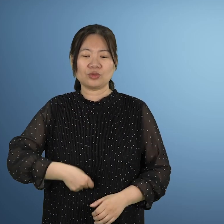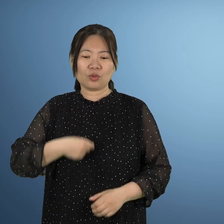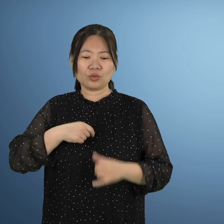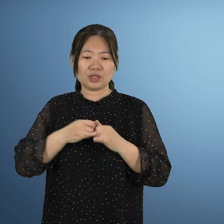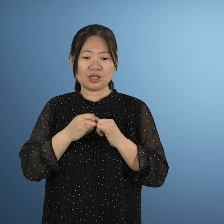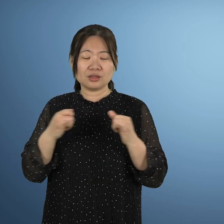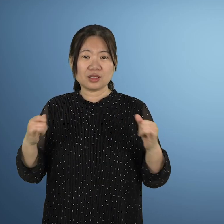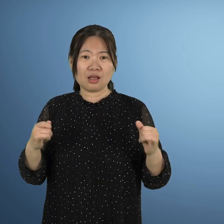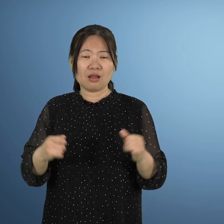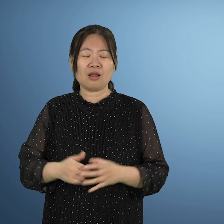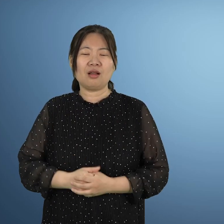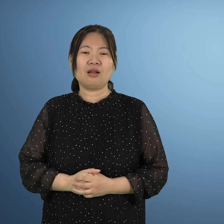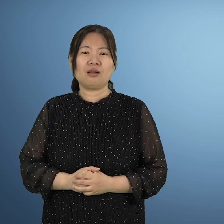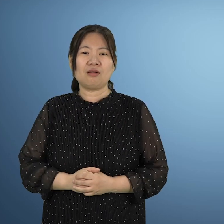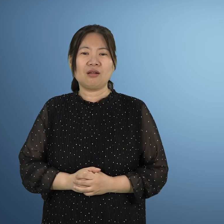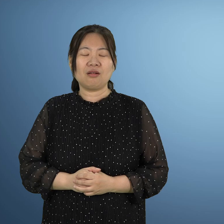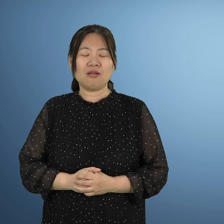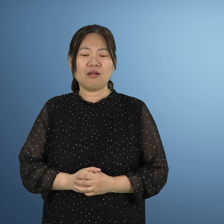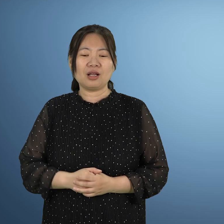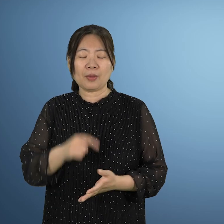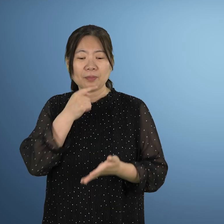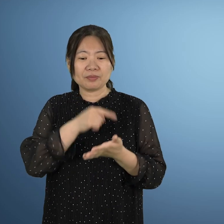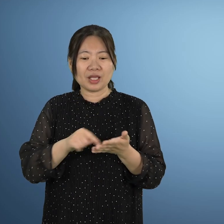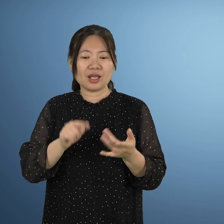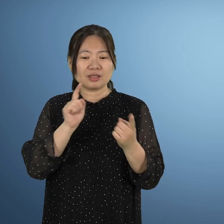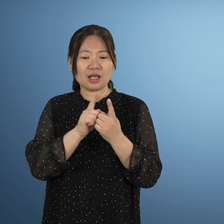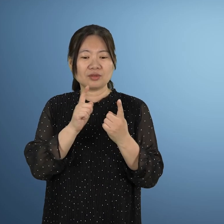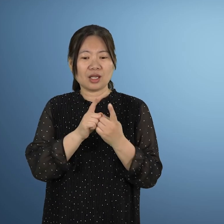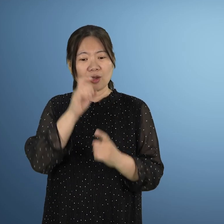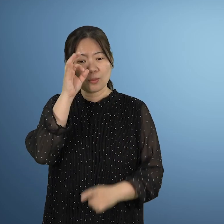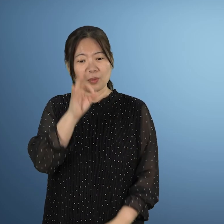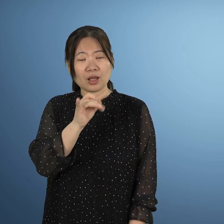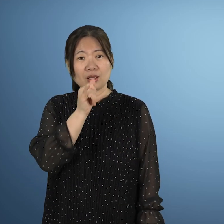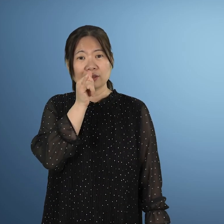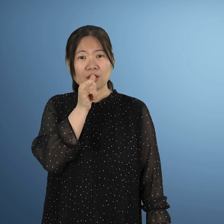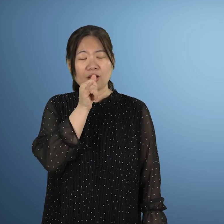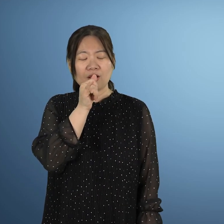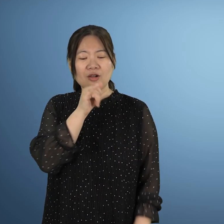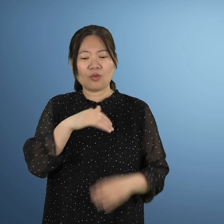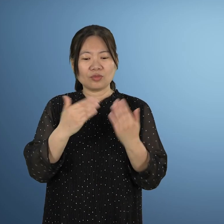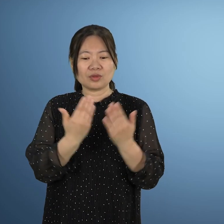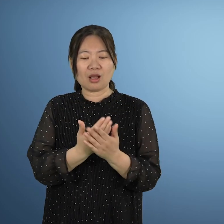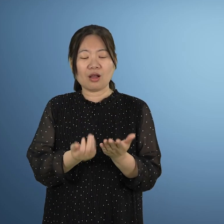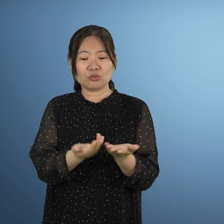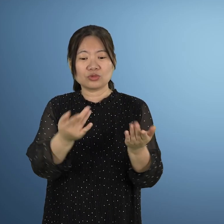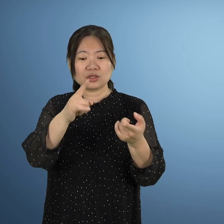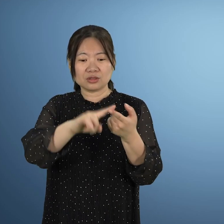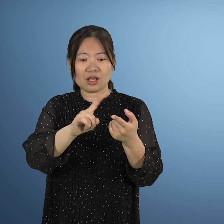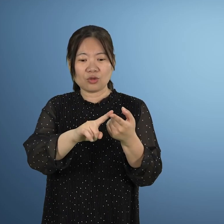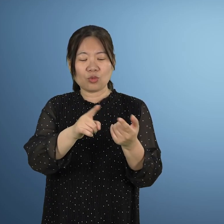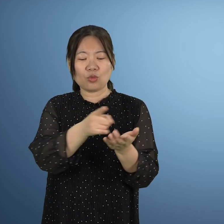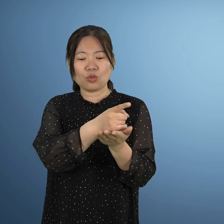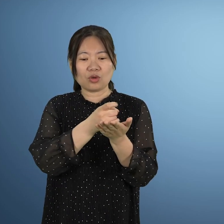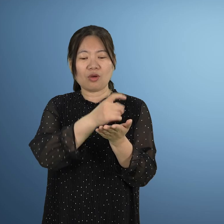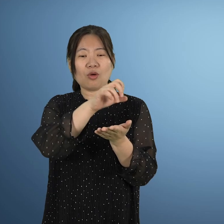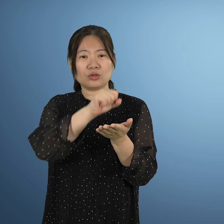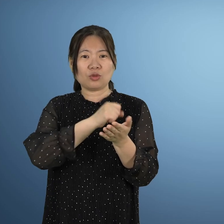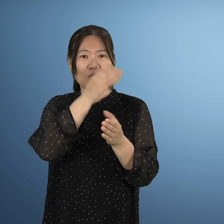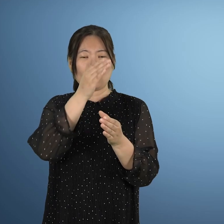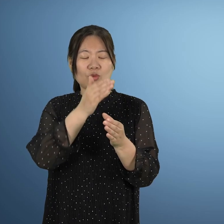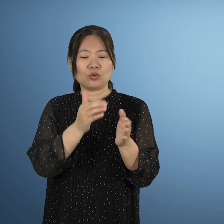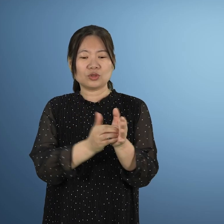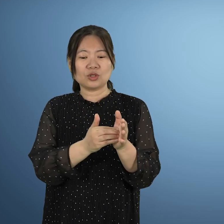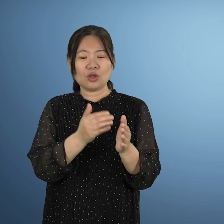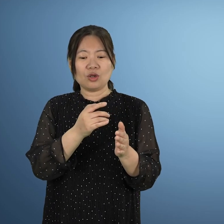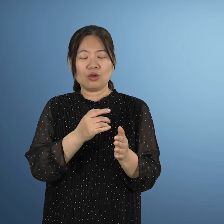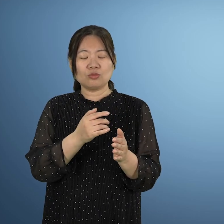정직한 자가 재난을 거듭 겪는 거 봤습니까? 다 뿌린 대로 거두는 법이지. 논리적으로